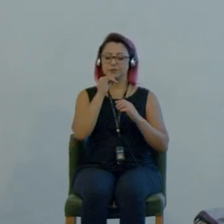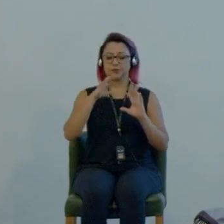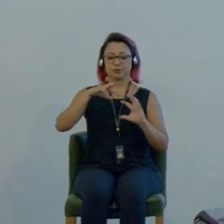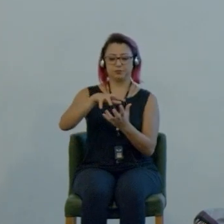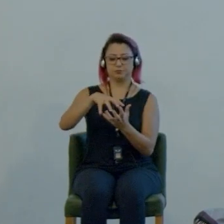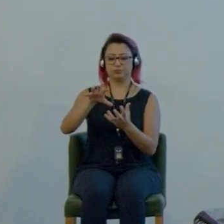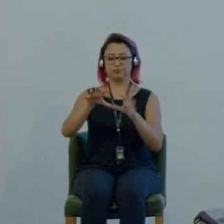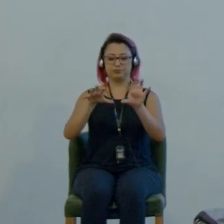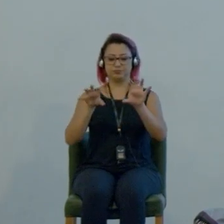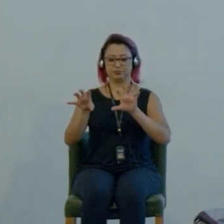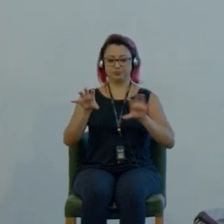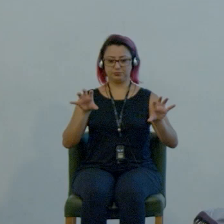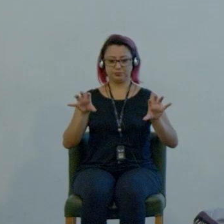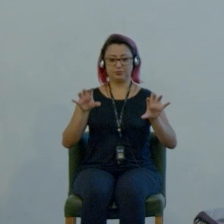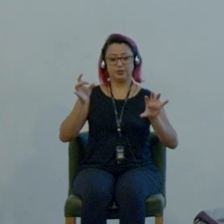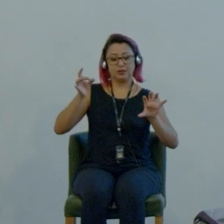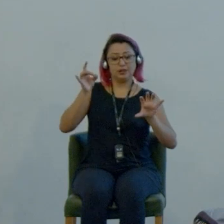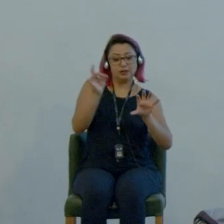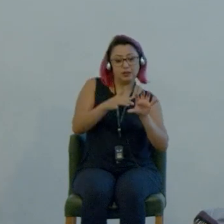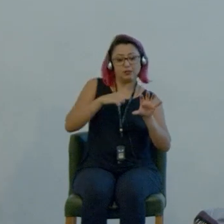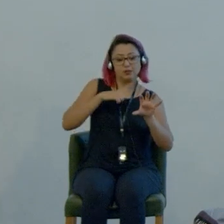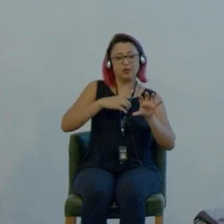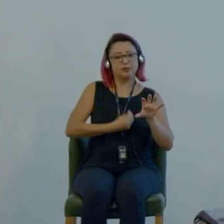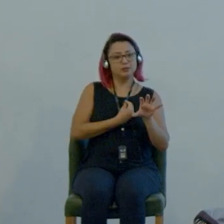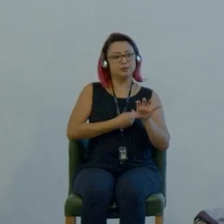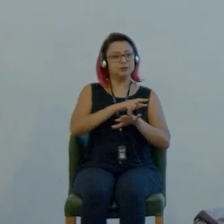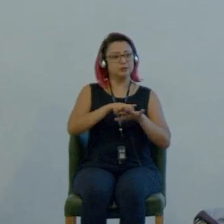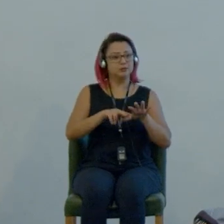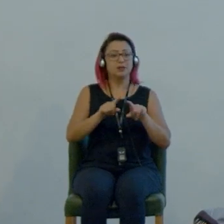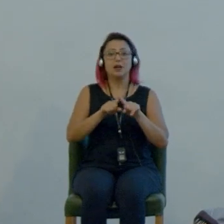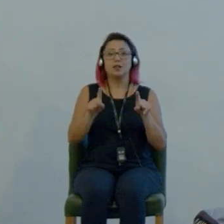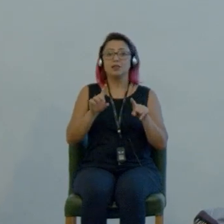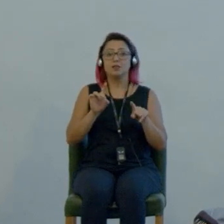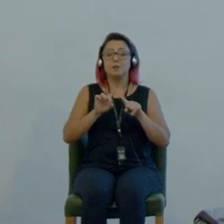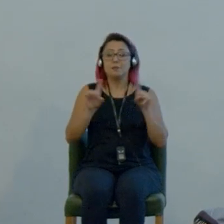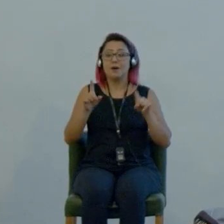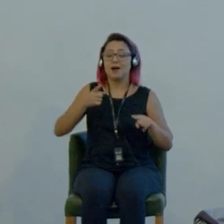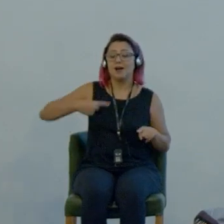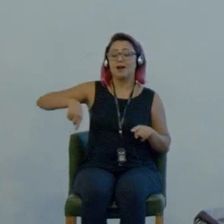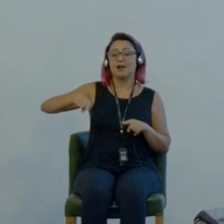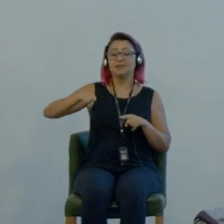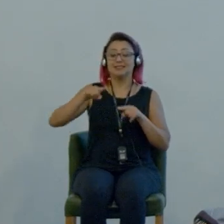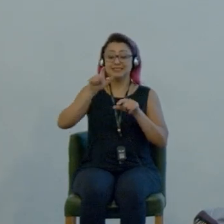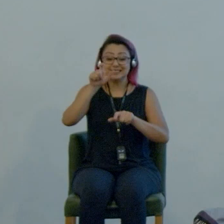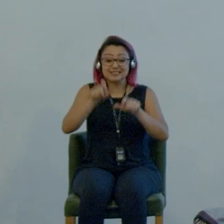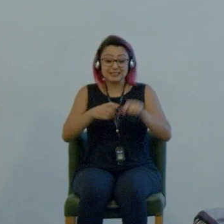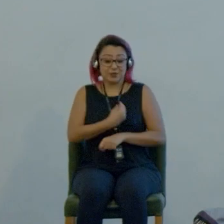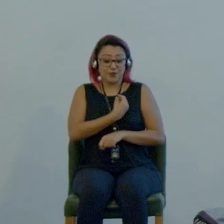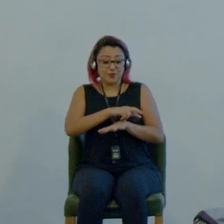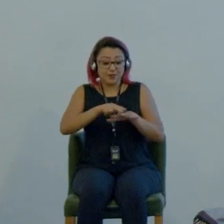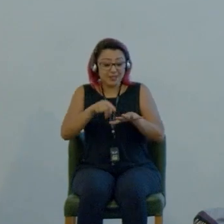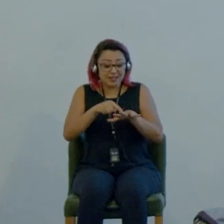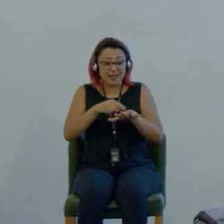des êtres, mais il est produit par les êtres. Et je pense que tu auras des choses à dire